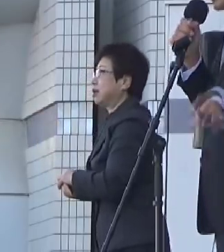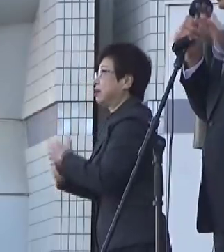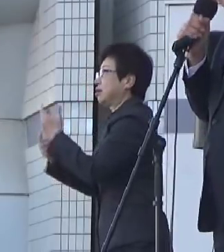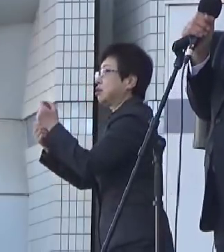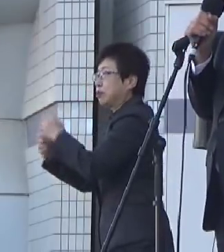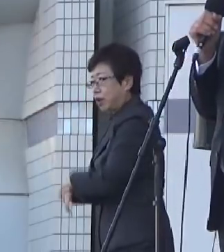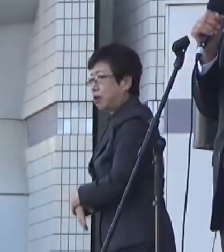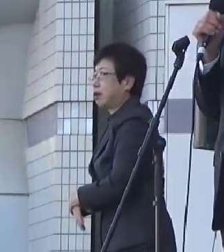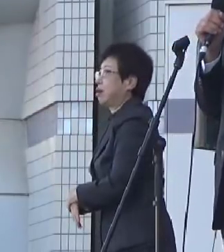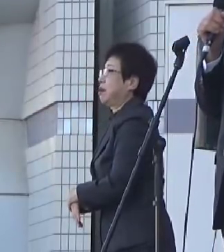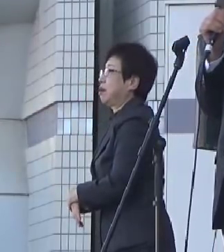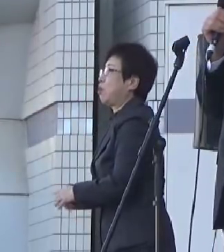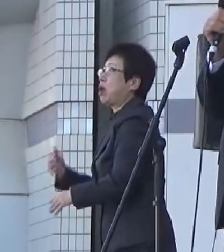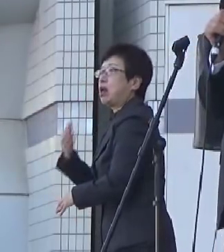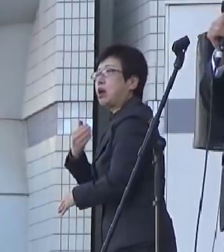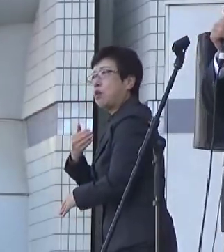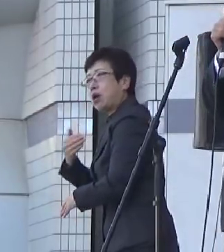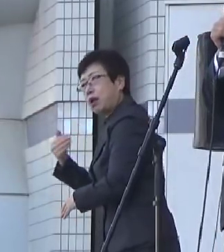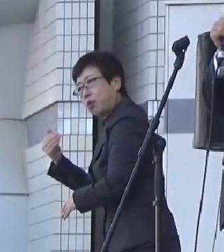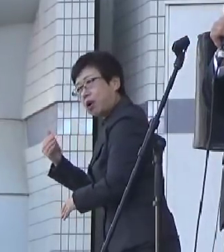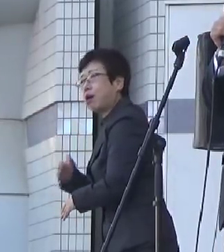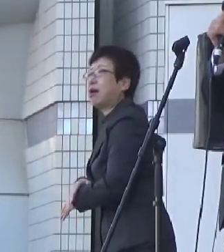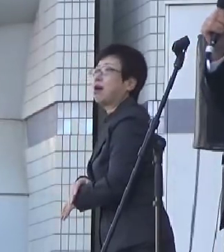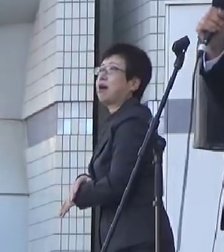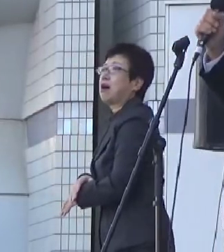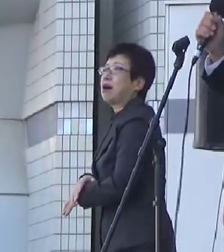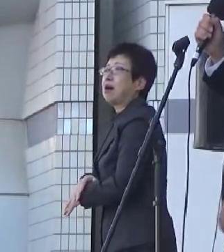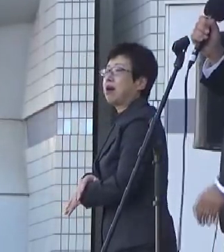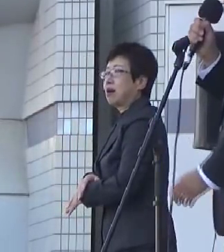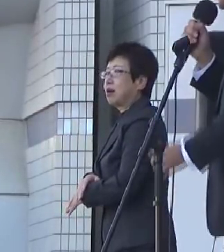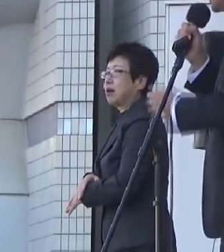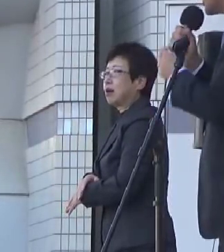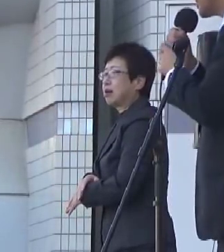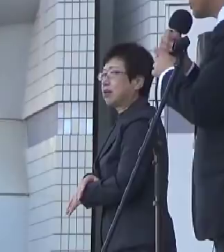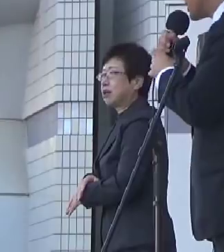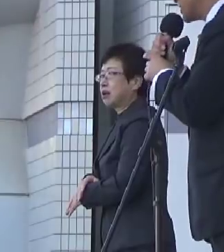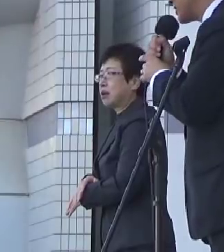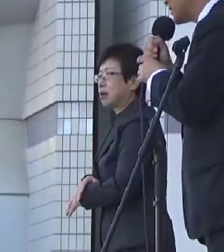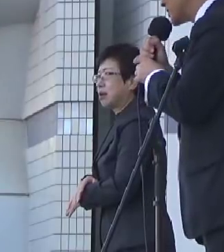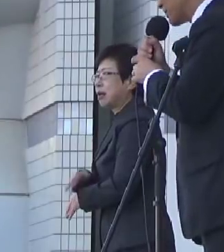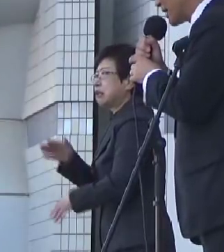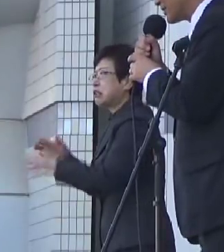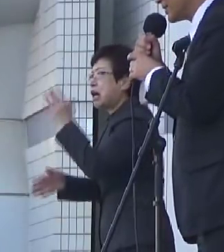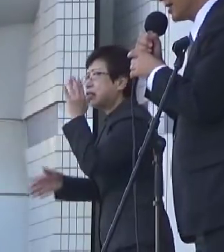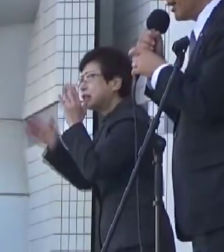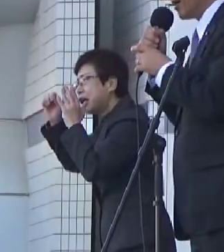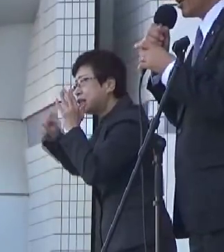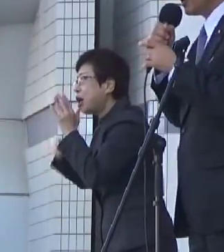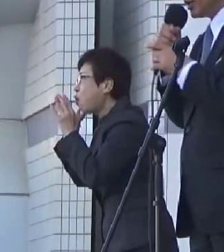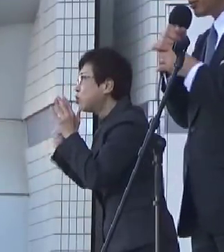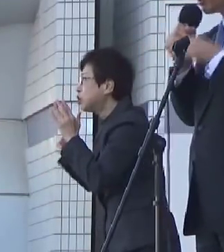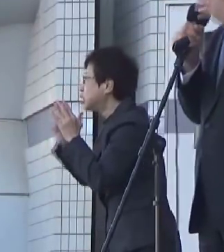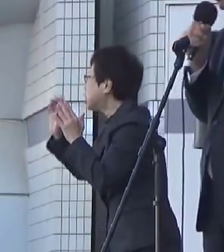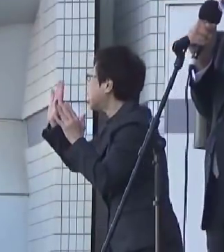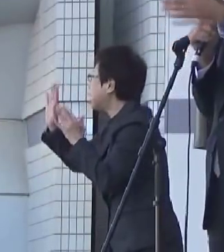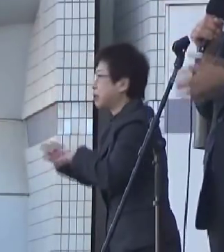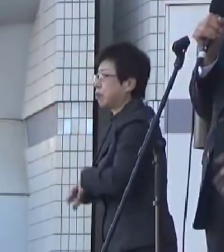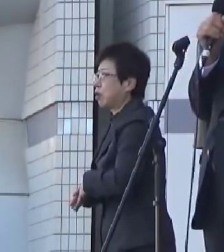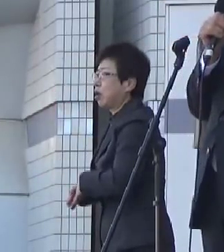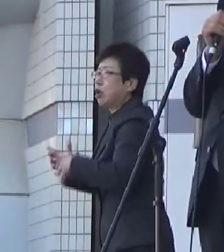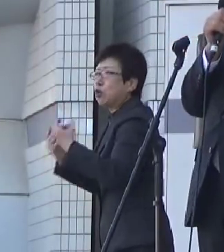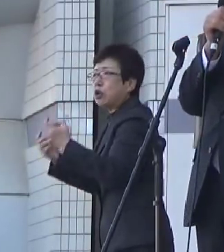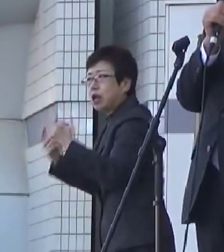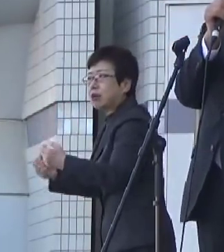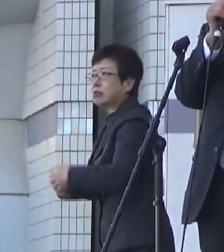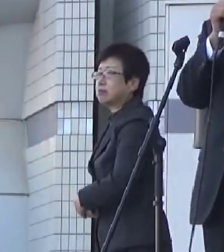ねえ、我々は別にね、極端な話で賛成してくれとは言ってないんですよ。ね、でも堂